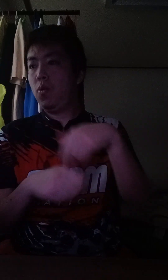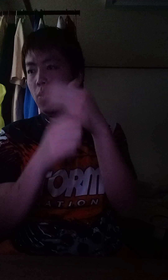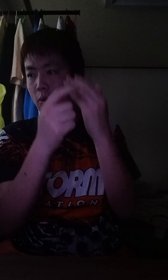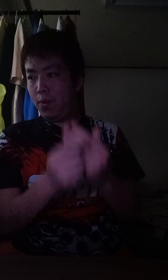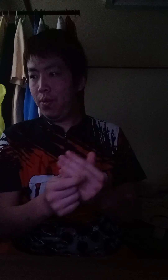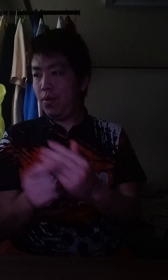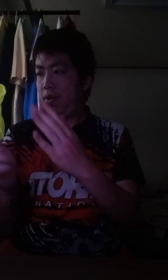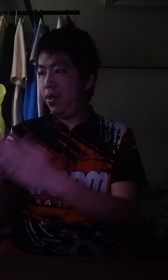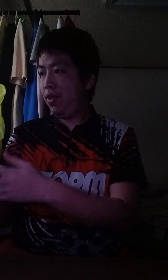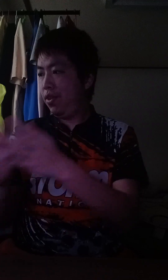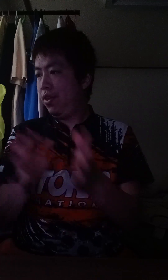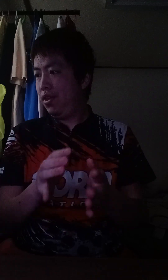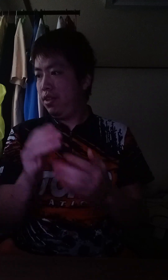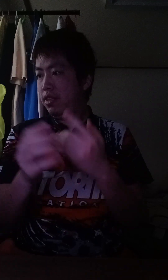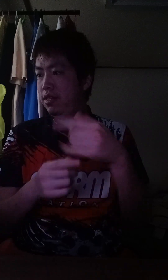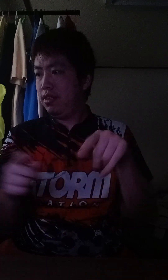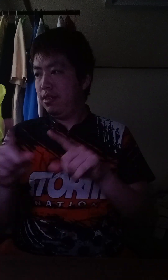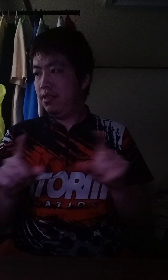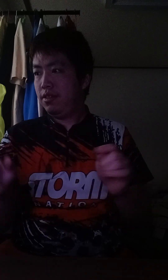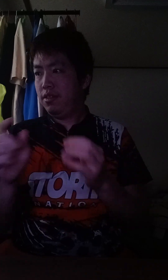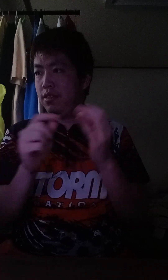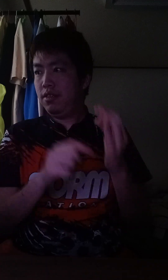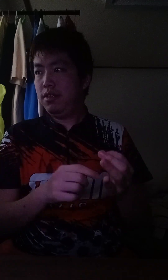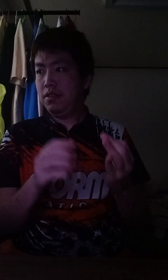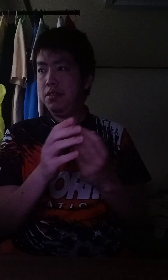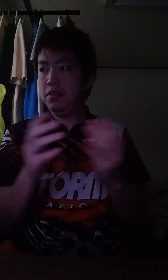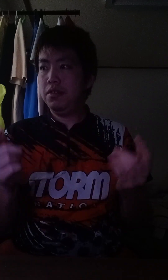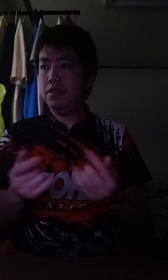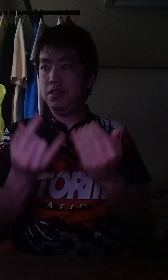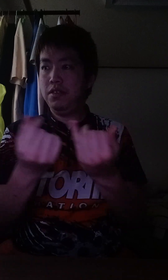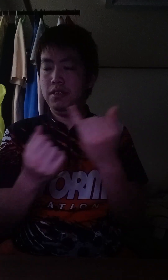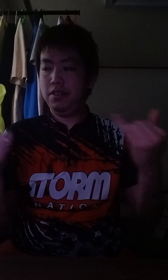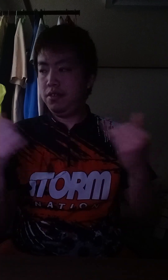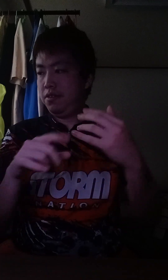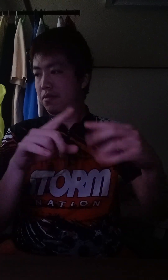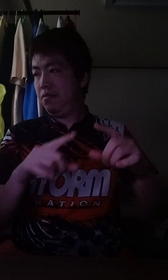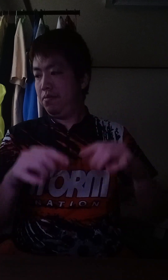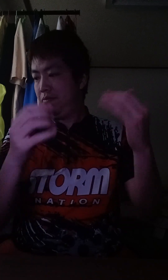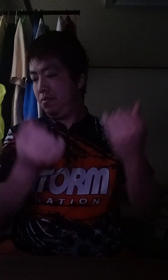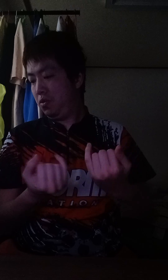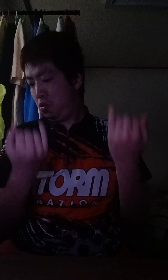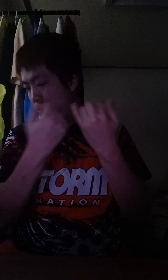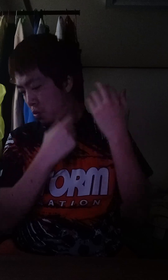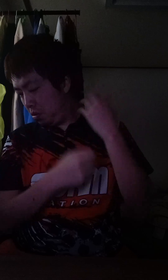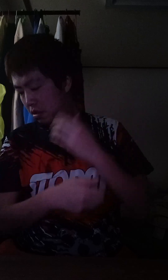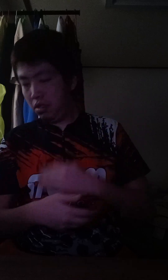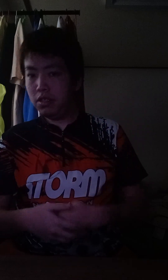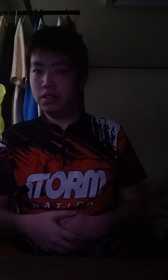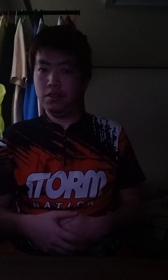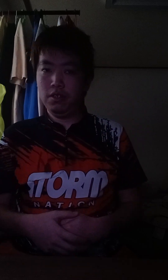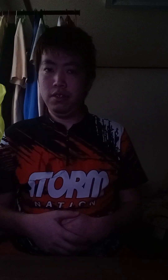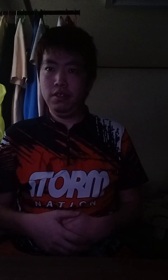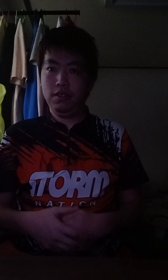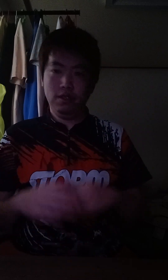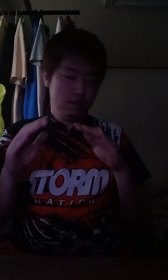힘있고 매력있다는 걸 느끼게 됐다며 많은 장애인이 참여해 뜨거운 호응을 얻고 있는데요. 장애인이라고